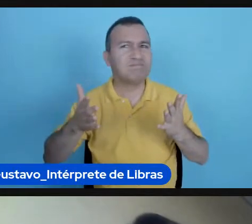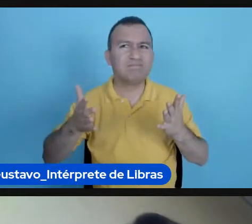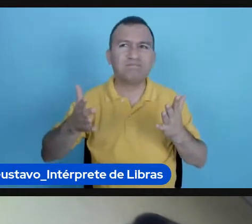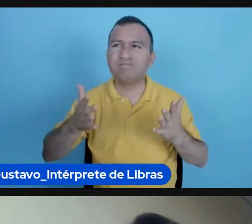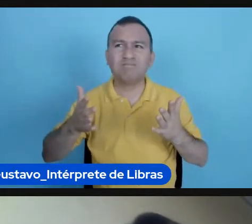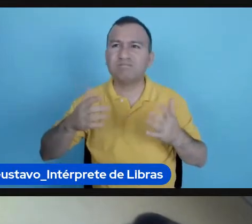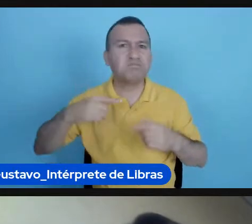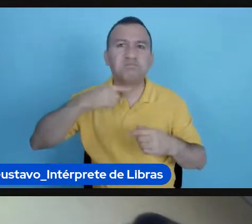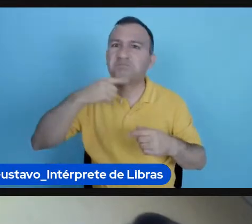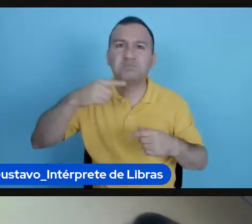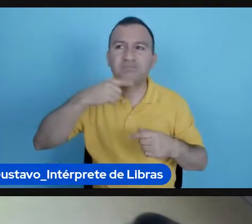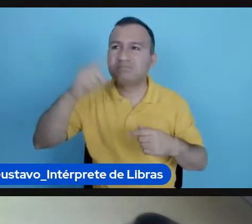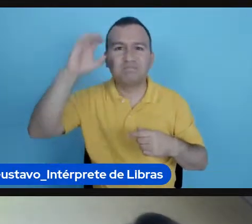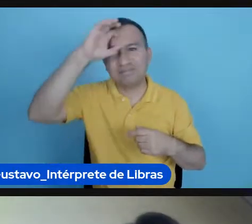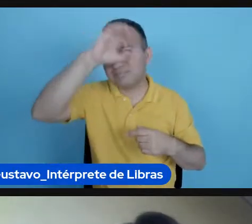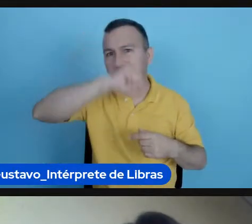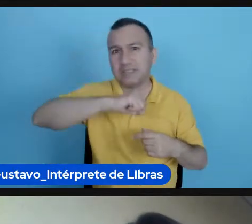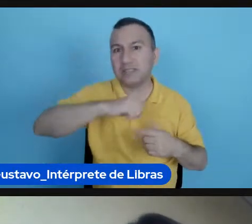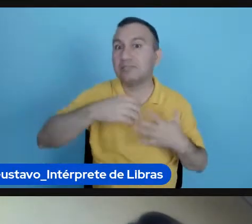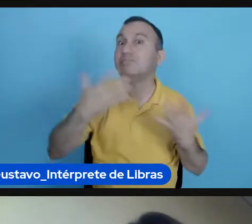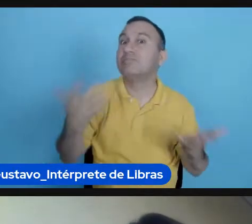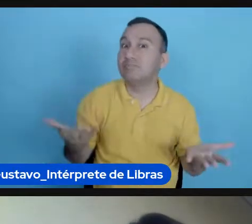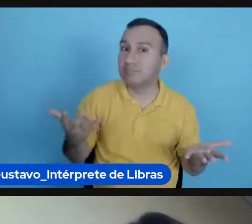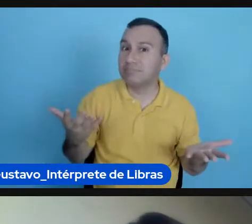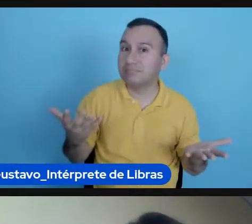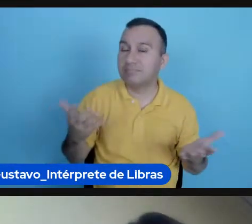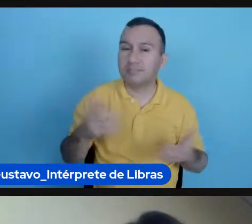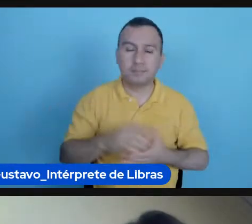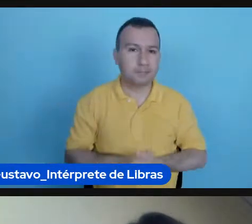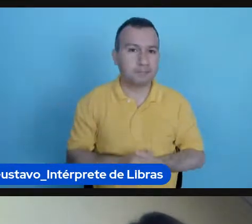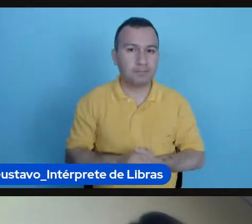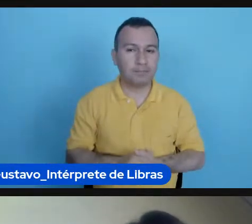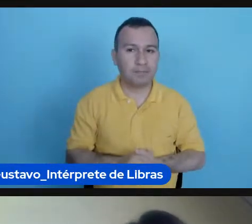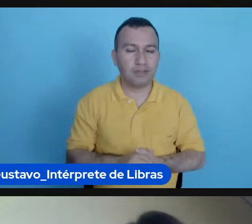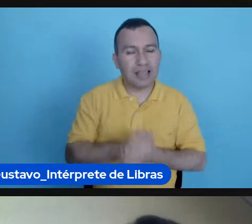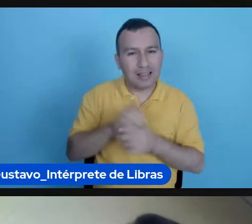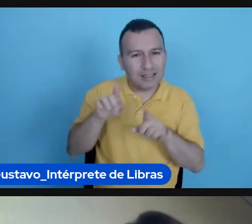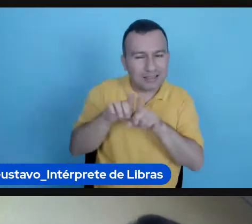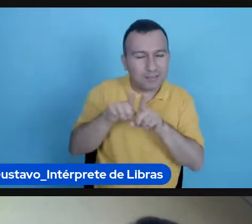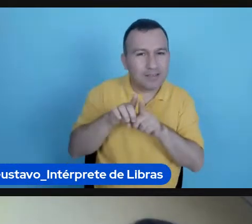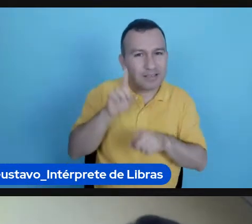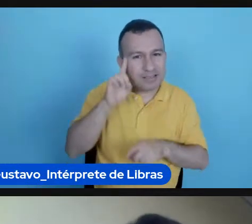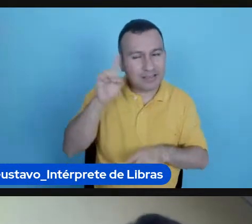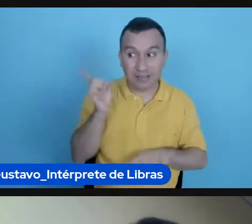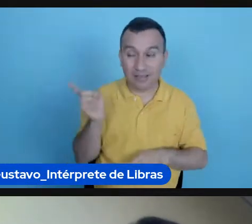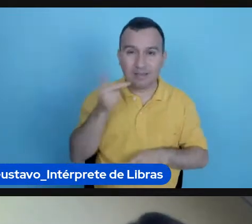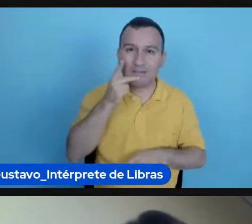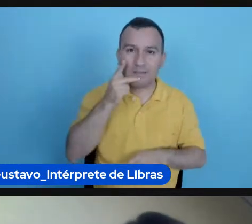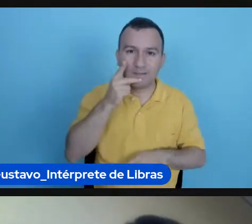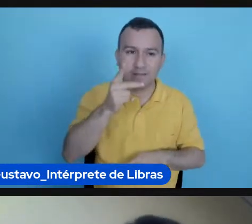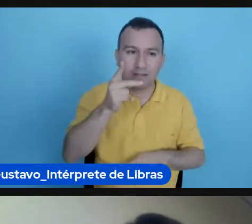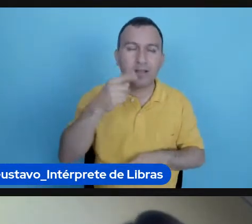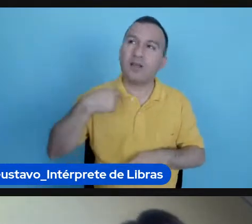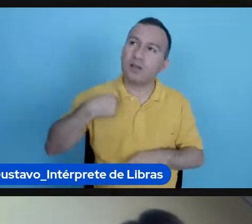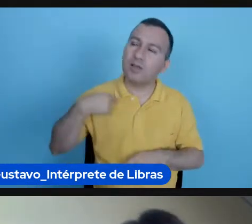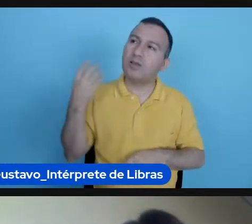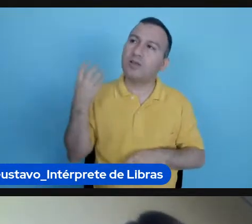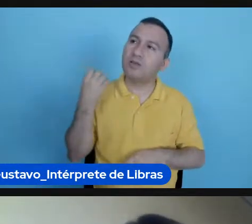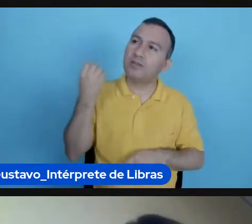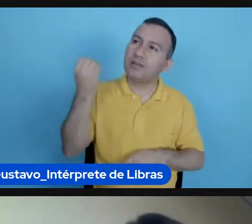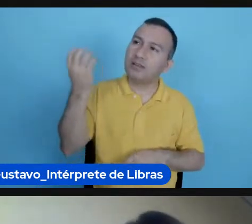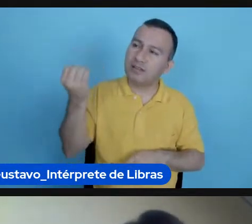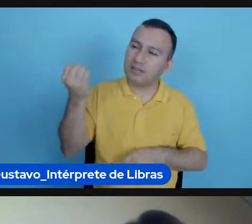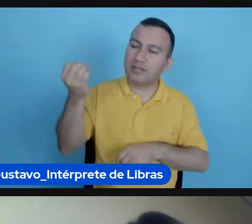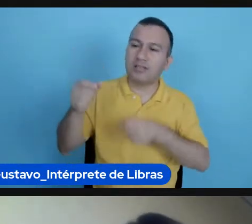mostrar a experiência de Chicago. E eu acho que ela dá respostas, todas as respostas. Não nos enxergam como um cidadão de